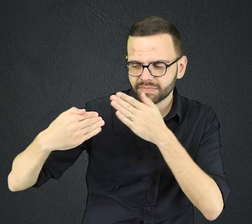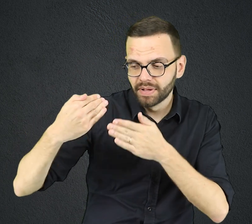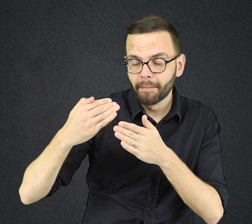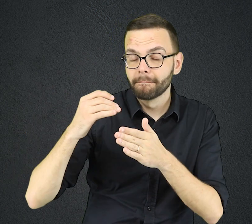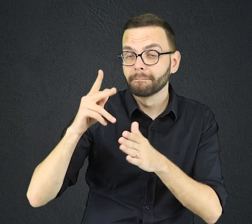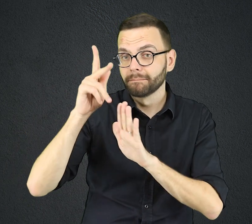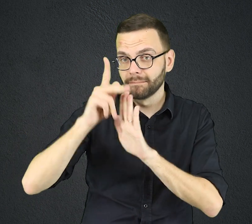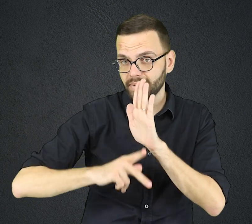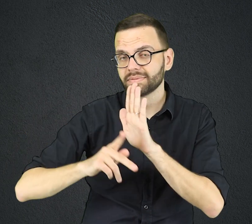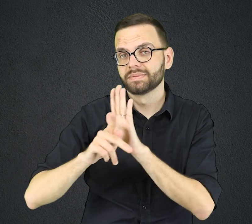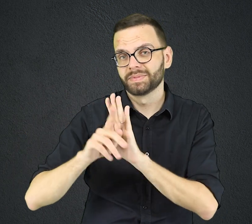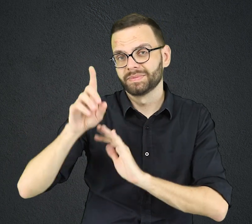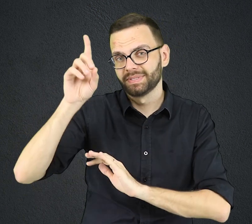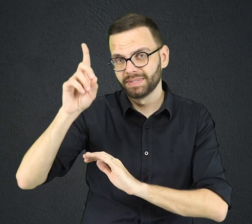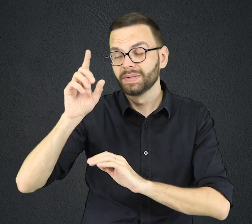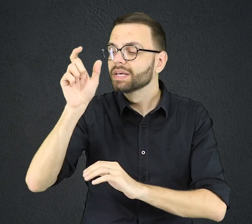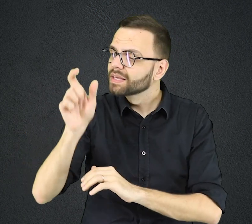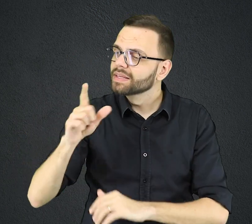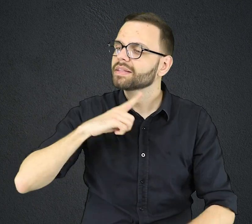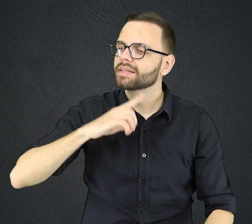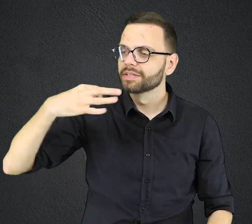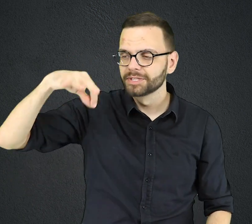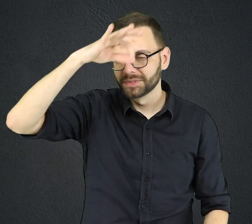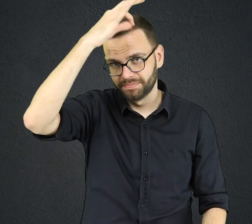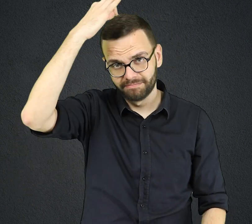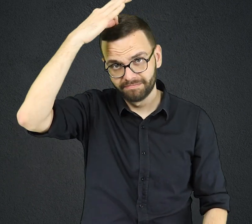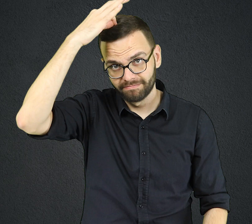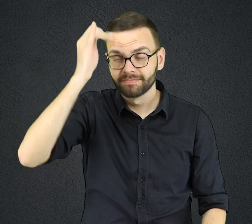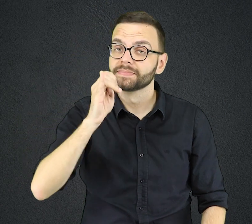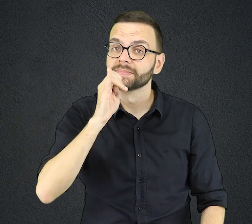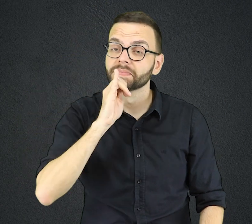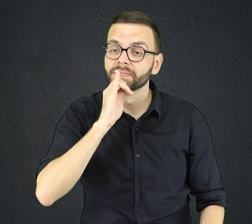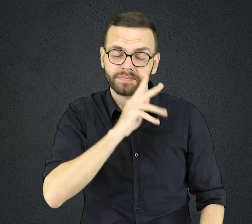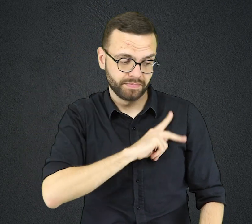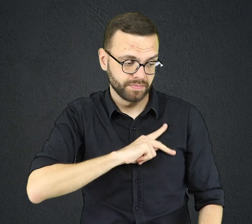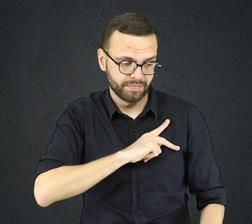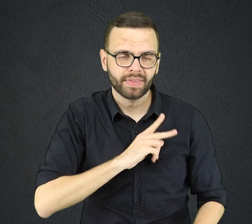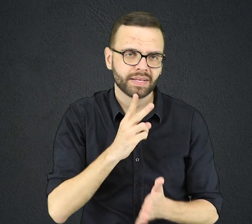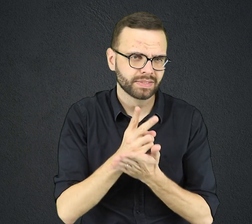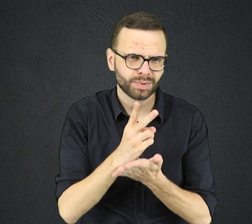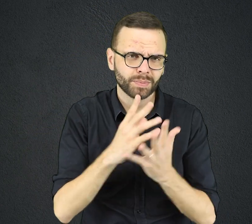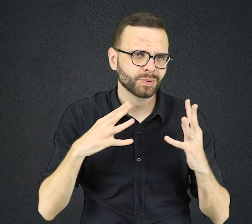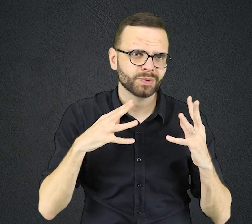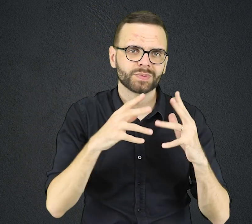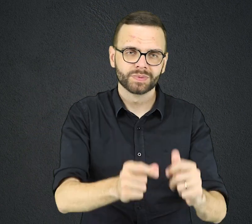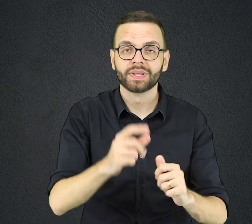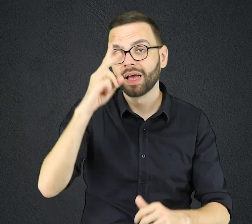de Deus aquele que tem o Espírito de Deus. O exemplo de Paulo vale para todos. Ele lembra